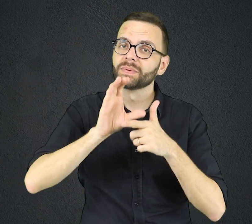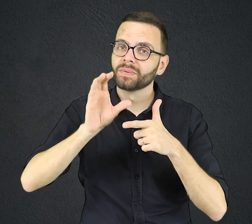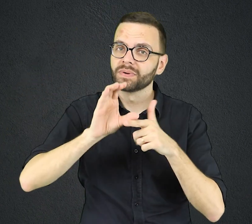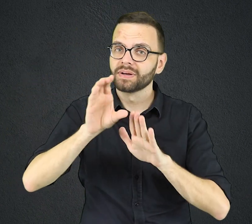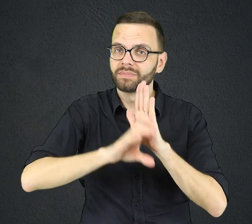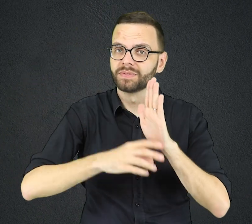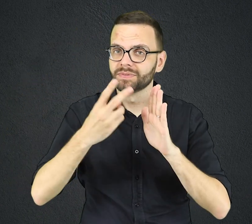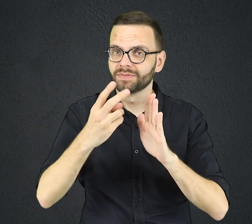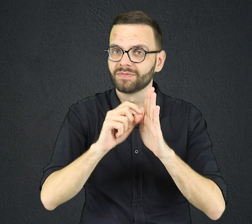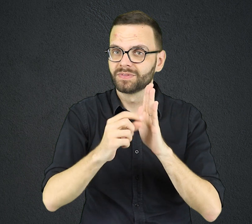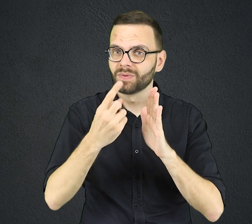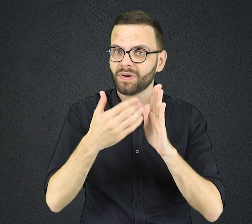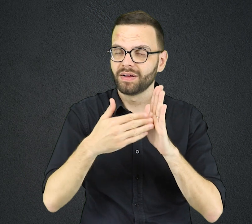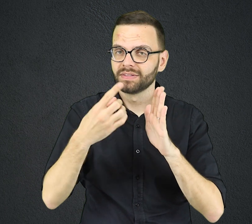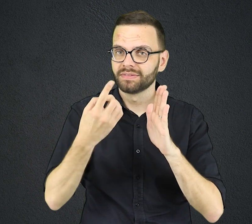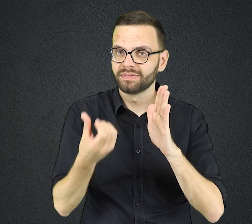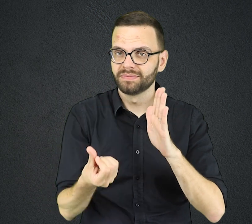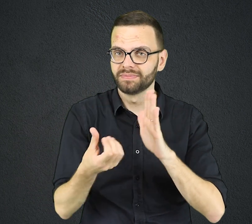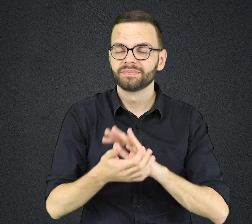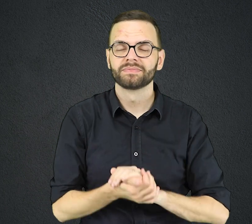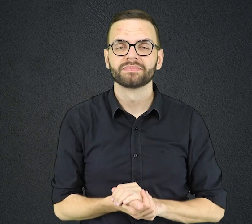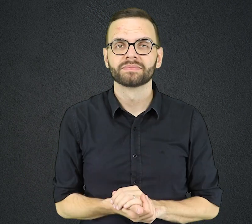Coríntios, capítulo 2, versículos de 1 a 16.